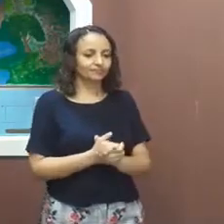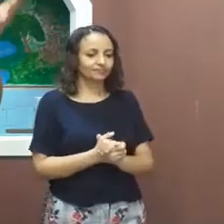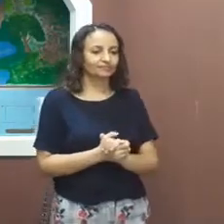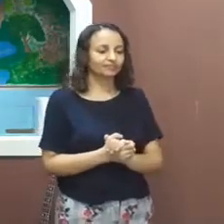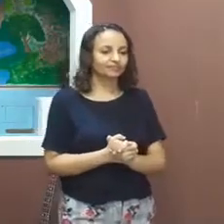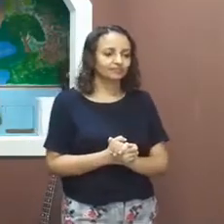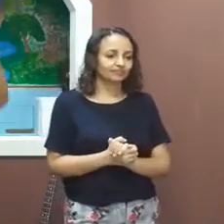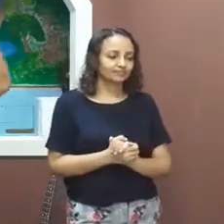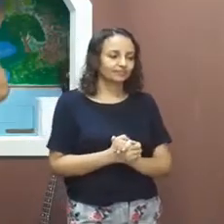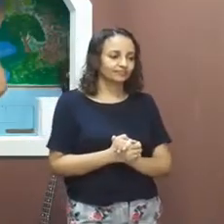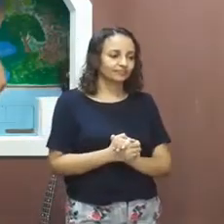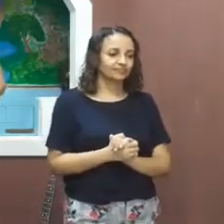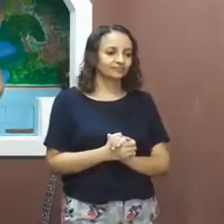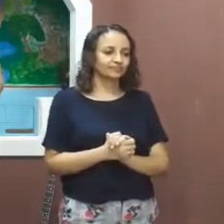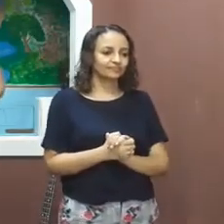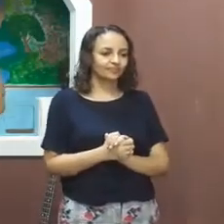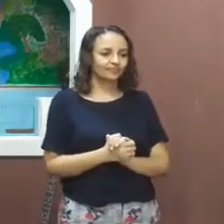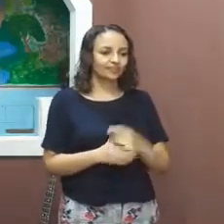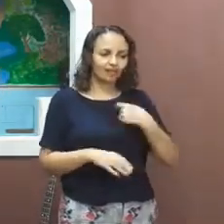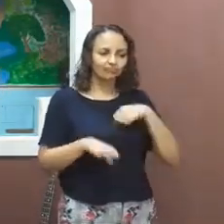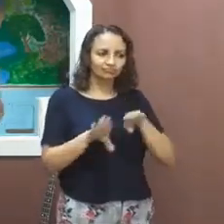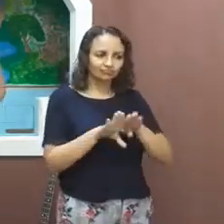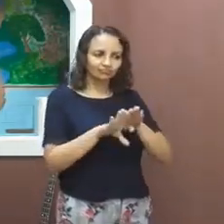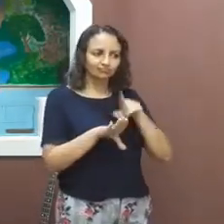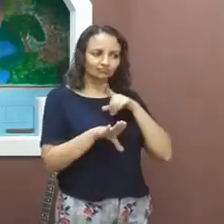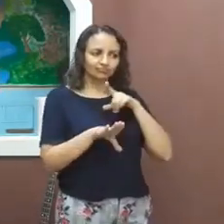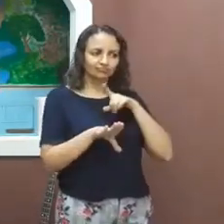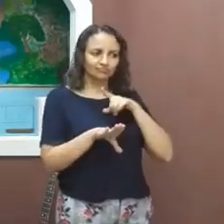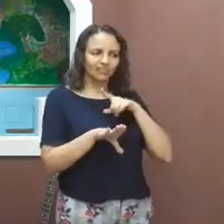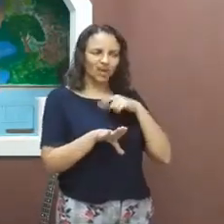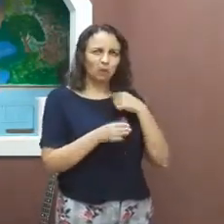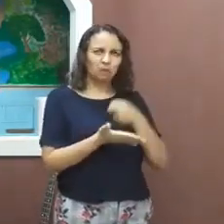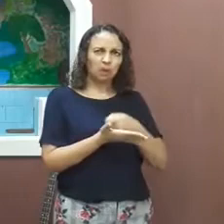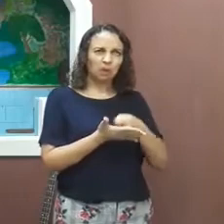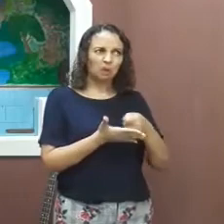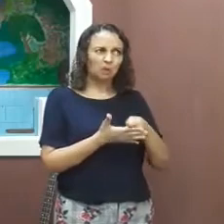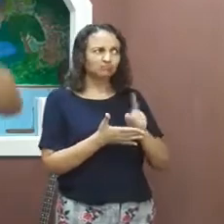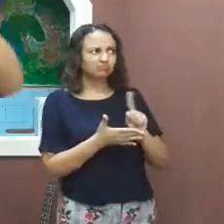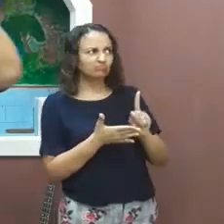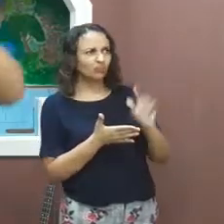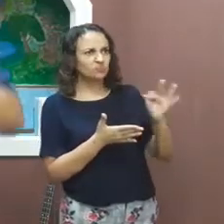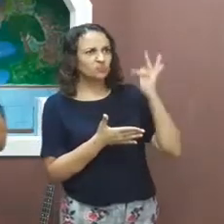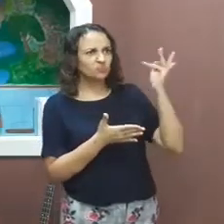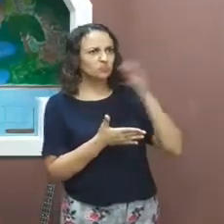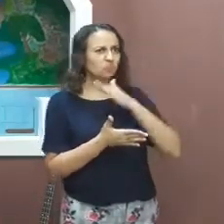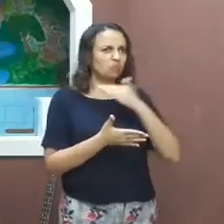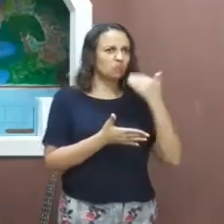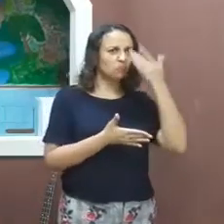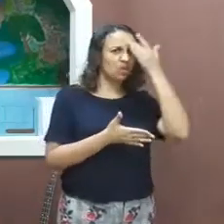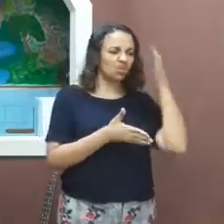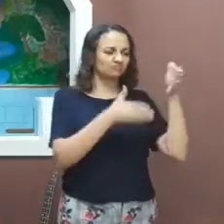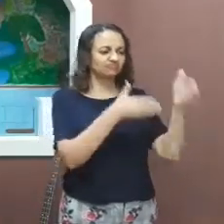Não conta ninguém não, tem isso também. Para pagar, sei lá, Deus, quando morreu, ele terra.